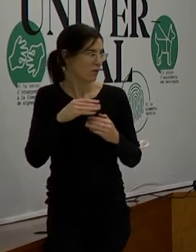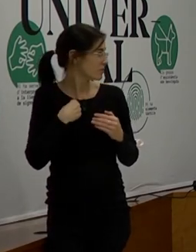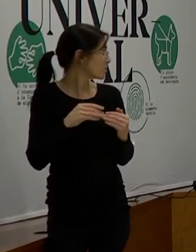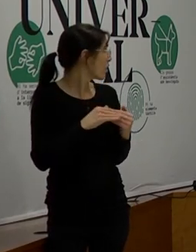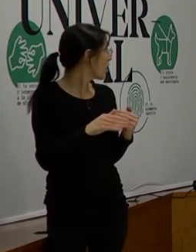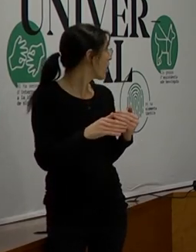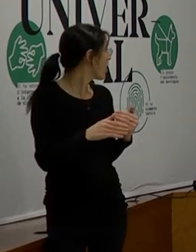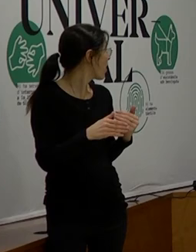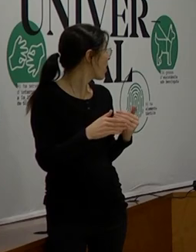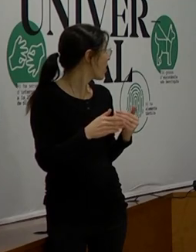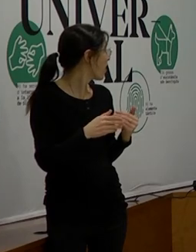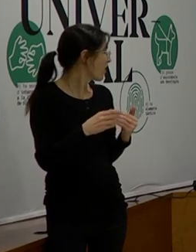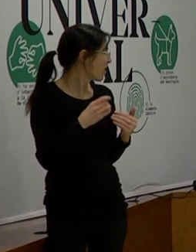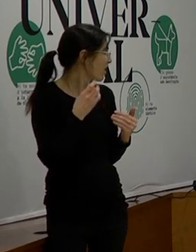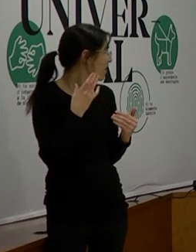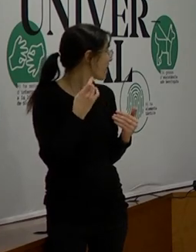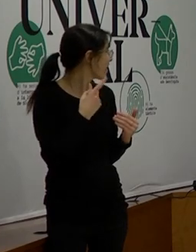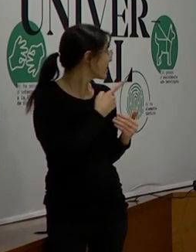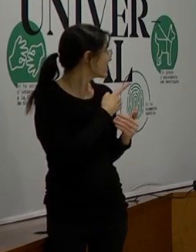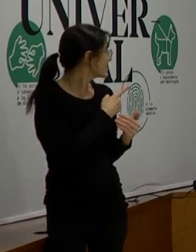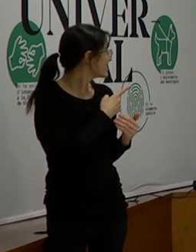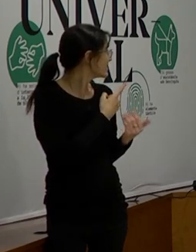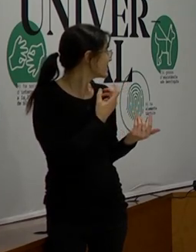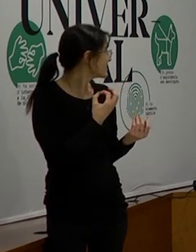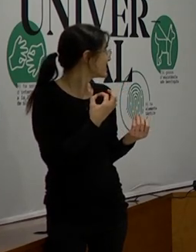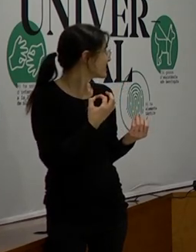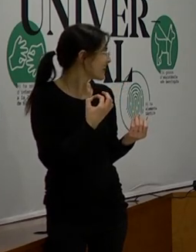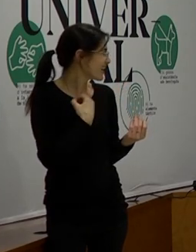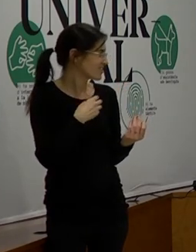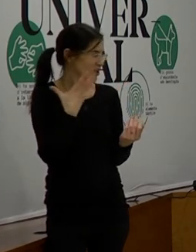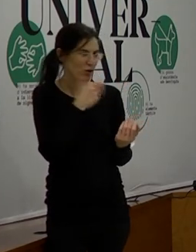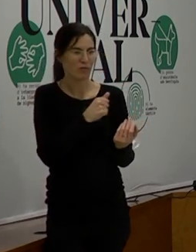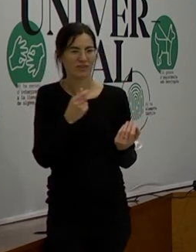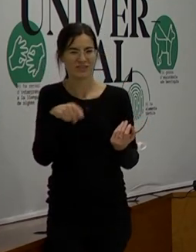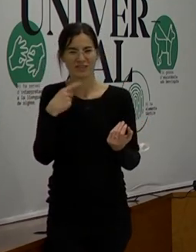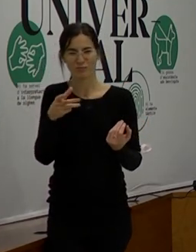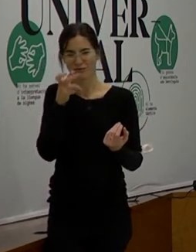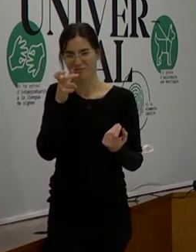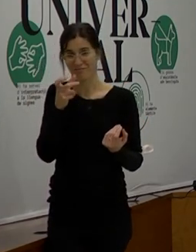tío, o sea, tú sabes lo que es estar aquí dentro, esto es un horno, pero, o sea, no, y luego,